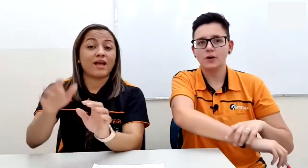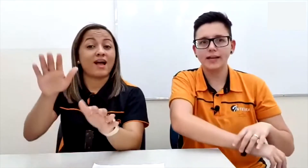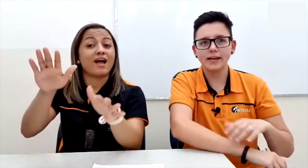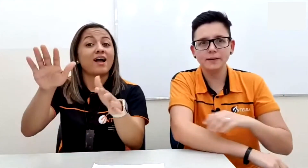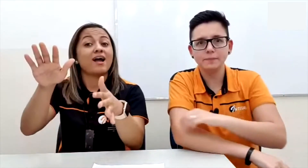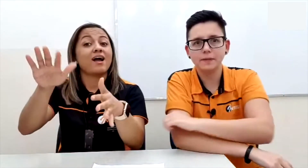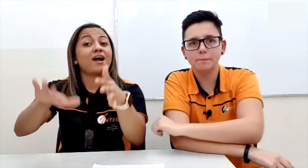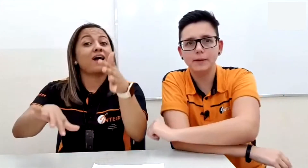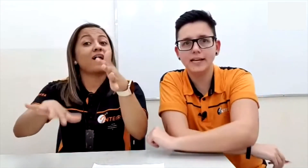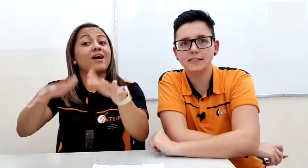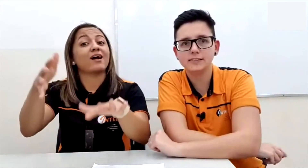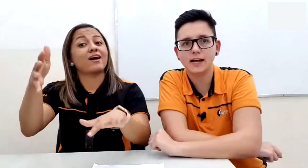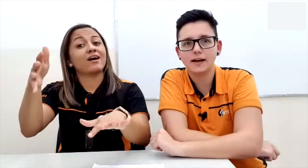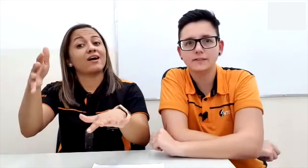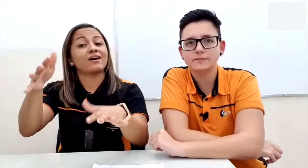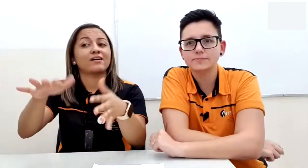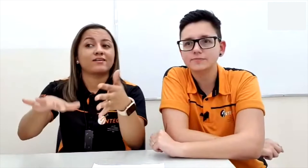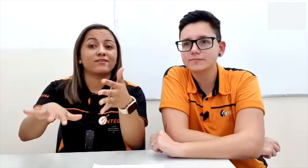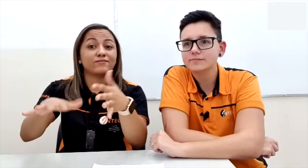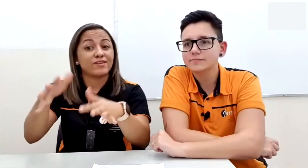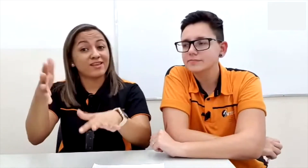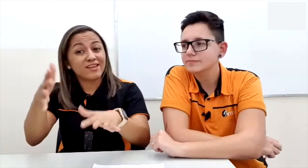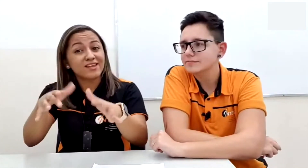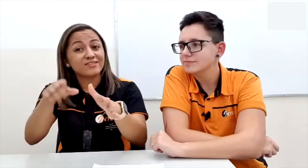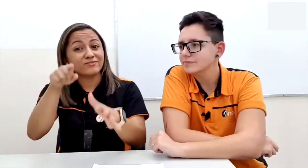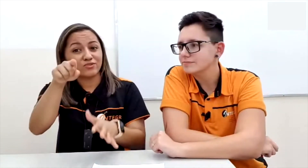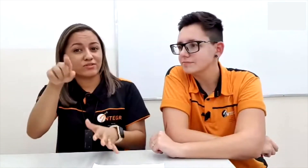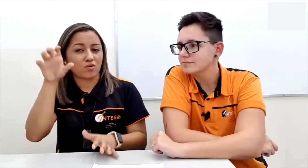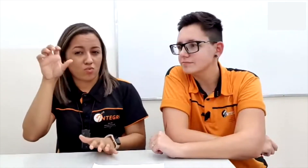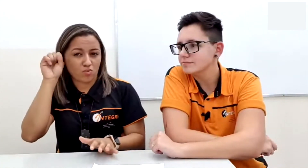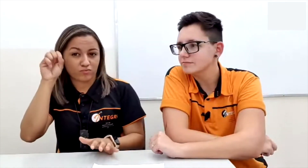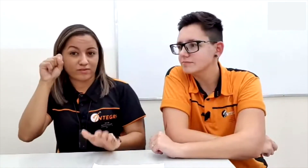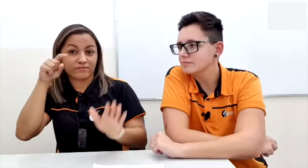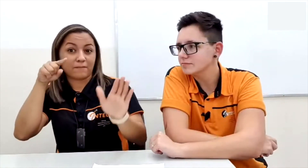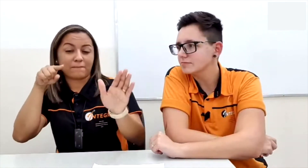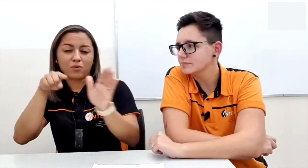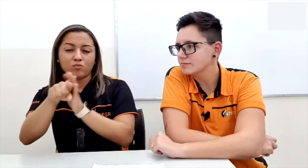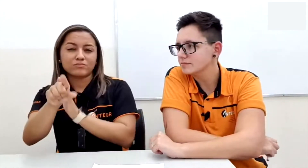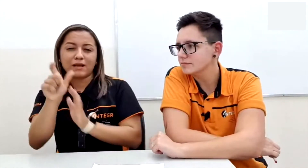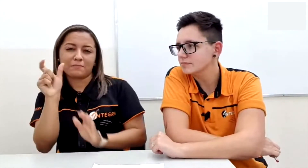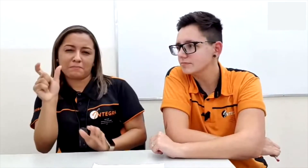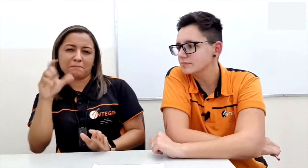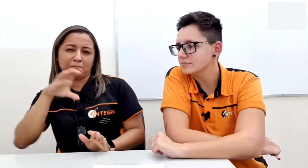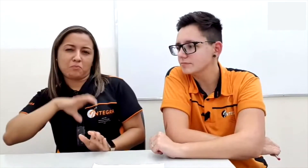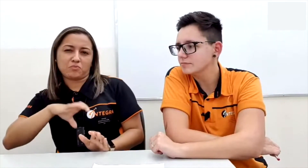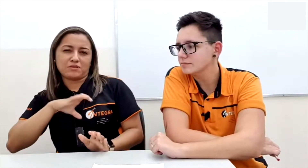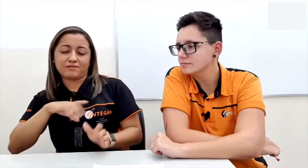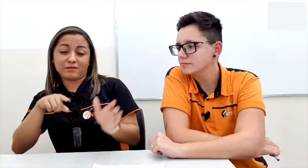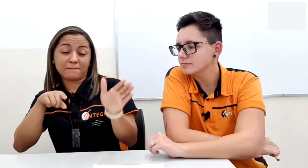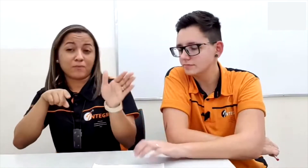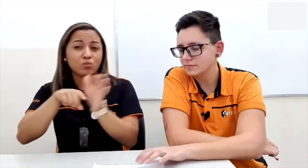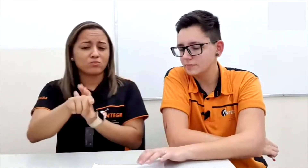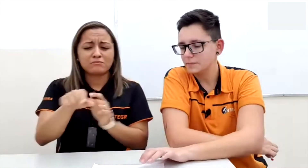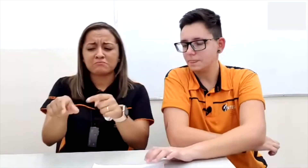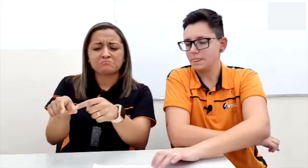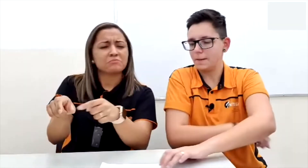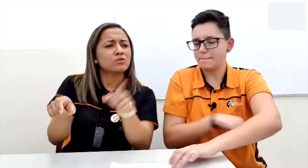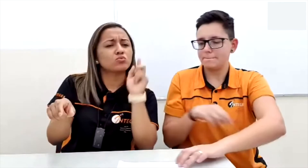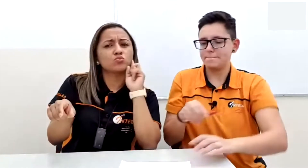Ok? Deixa Beleza. eu complementar, Aline. Às vezes, vocês, né, ouvintes, perguntam palavras